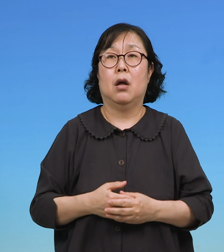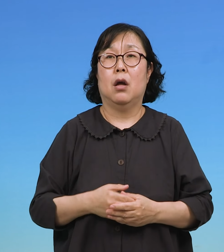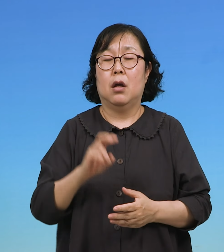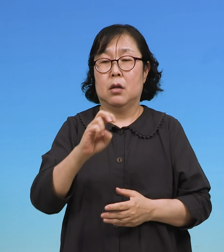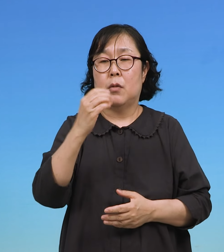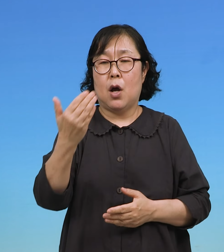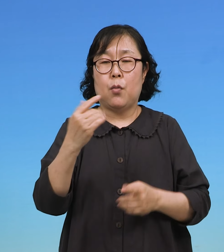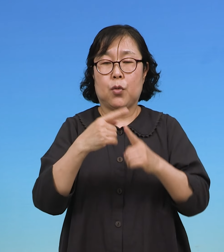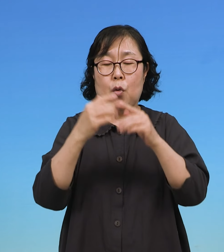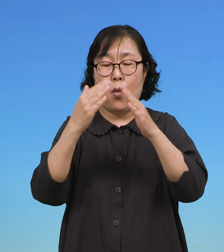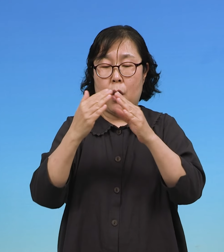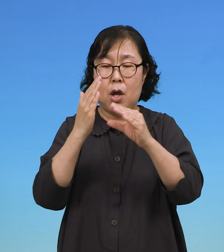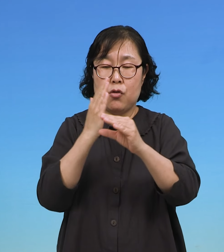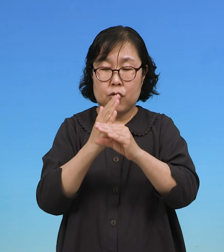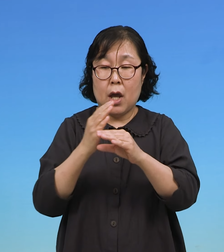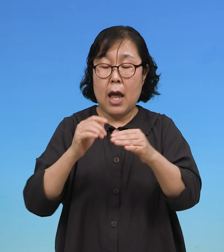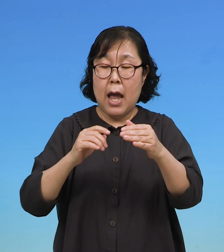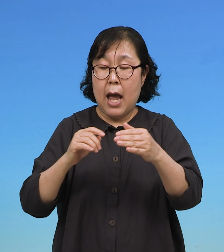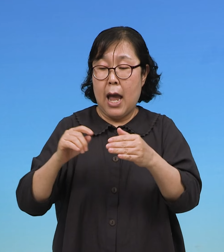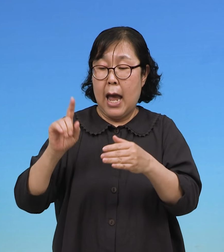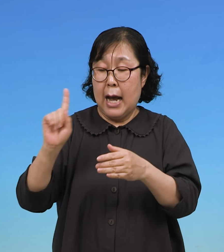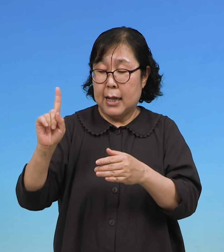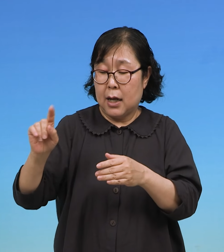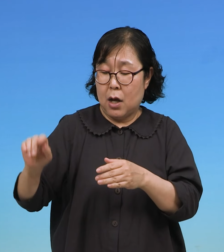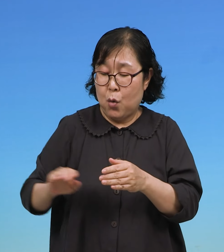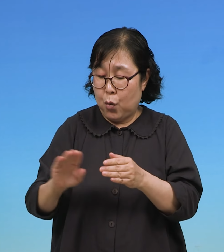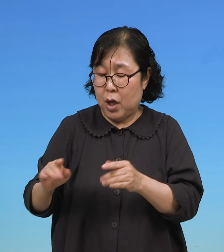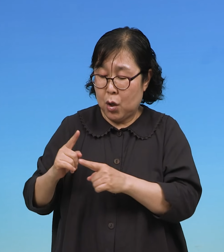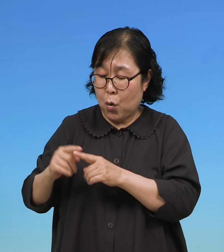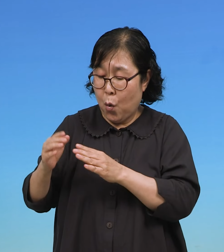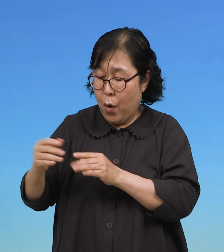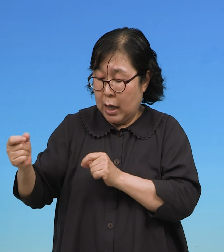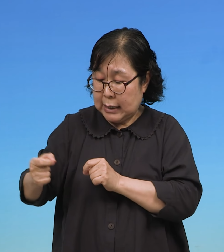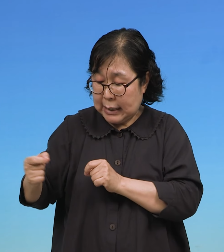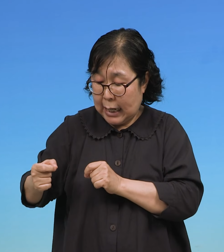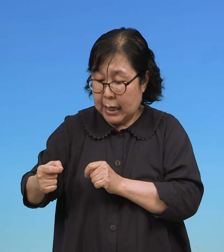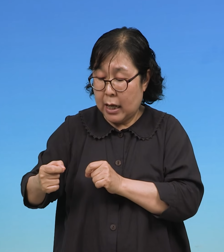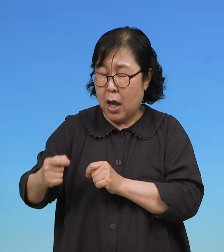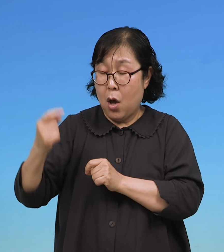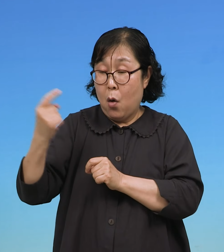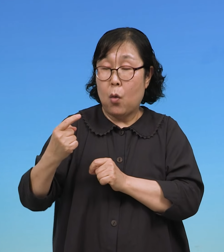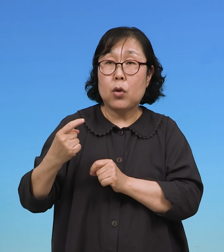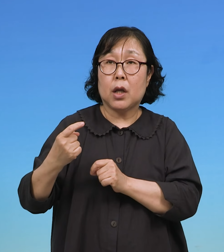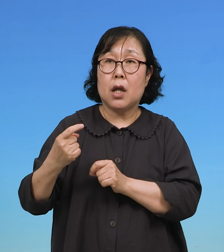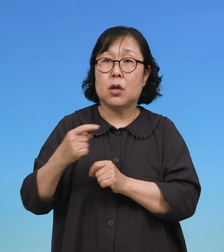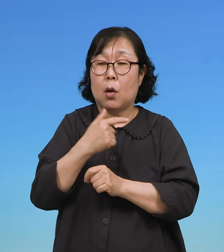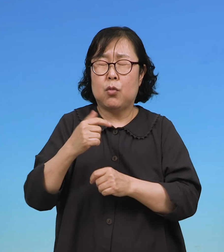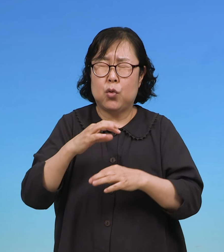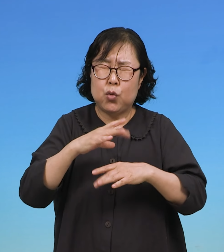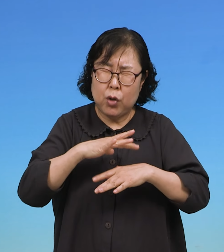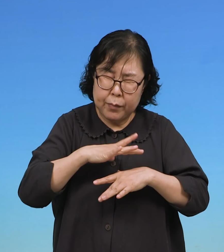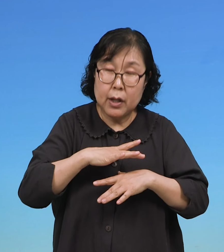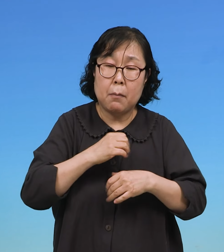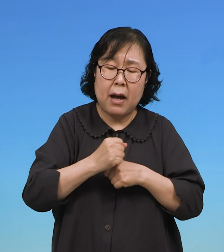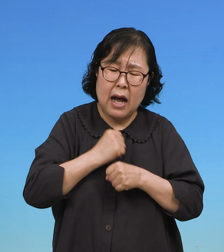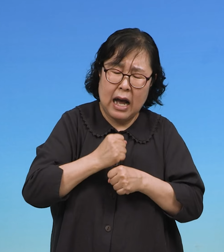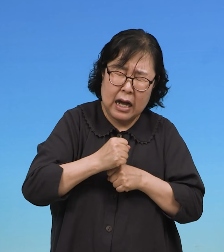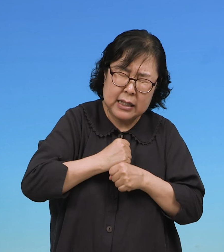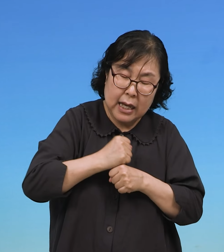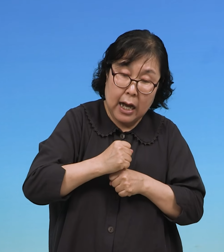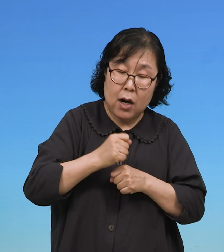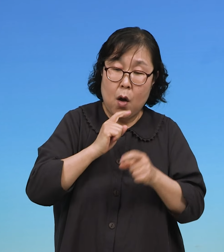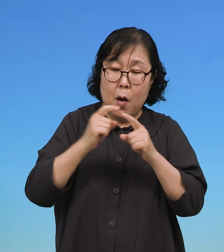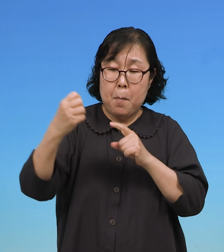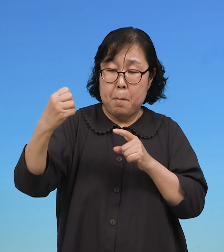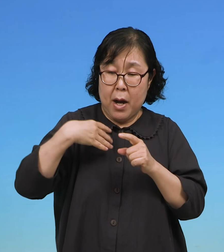아니, 지금 29교회 중에 한 교회가 자기 교회 근처로 올까봐 너무 긴장돼가지고 제발 이거 좀 어떻게